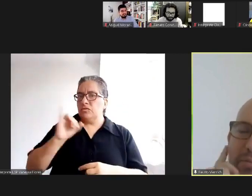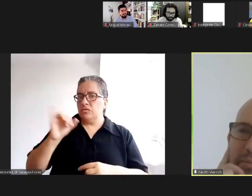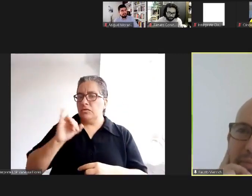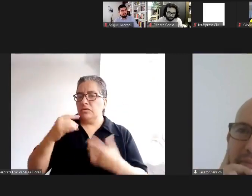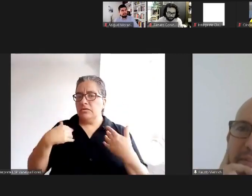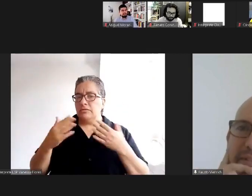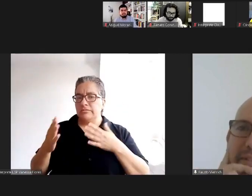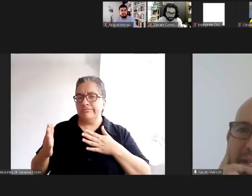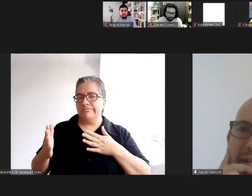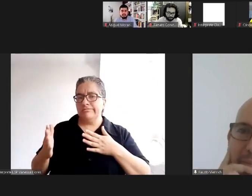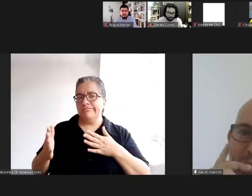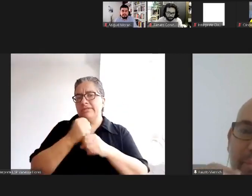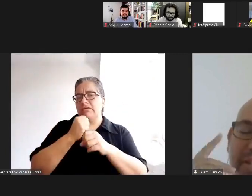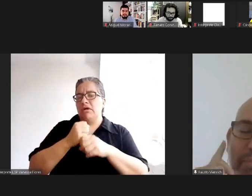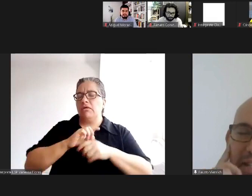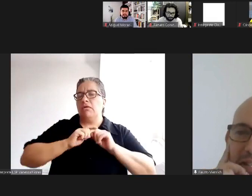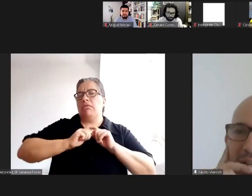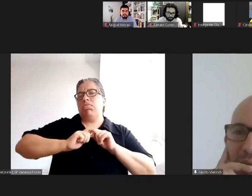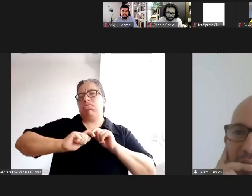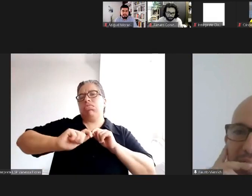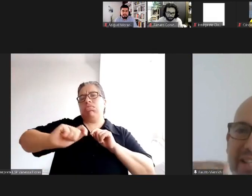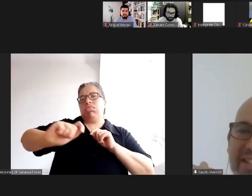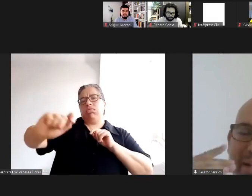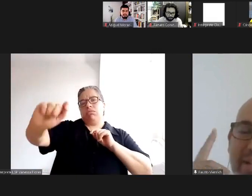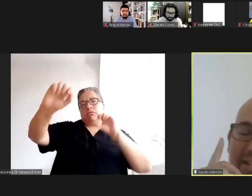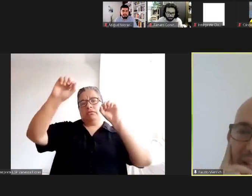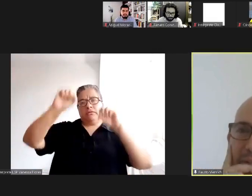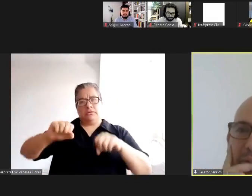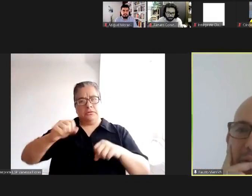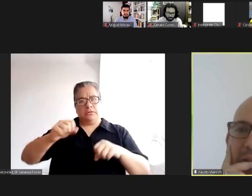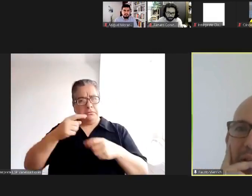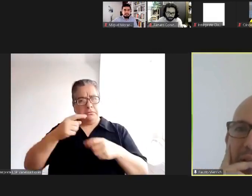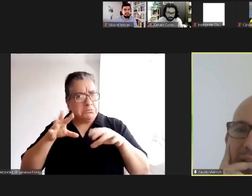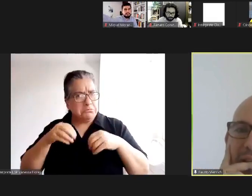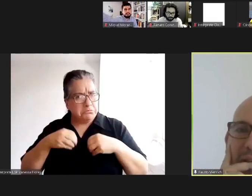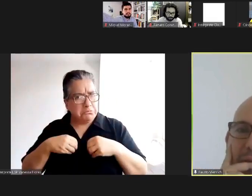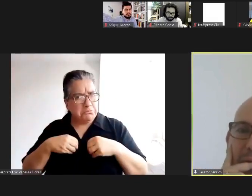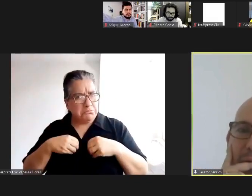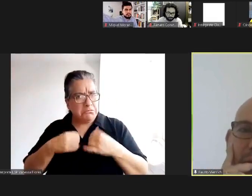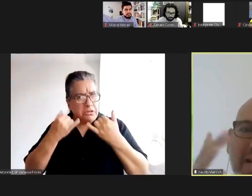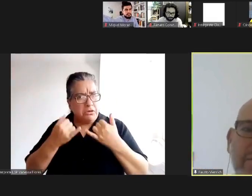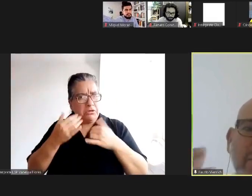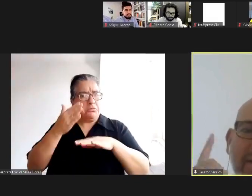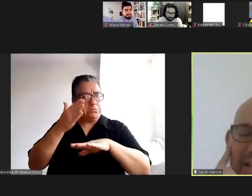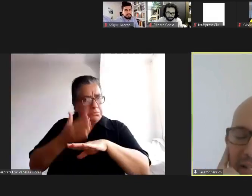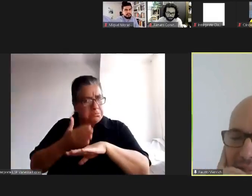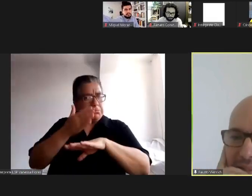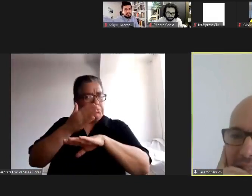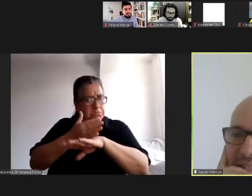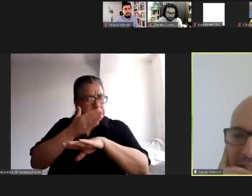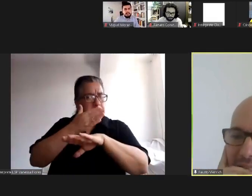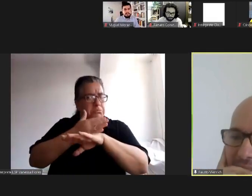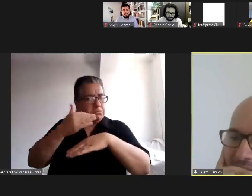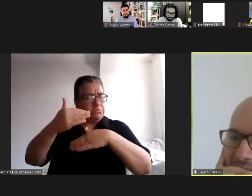largo, pero también es importante reconocer que se está avanzando. Con ocasión